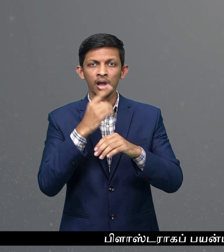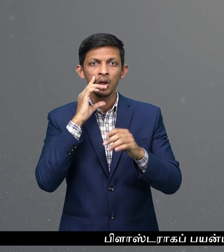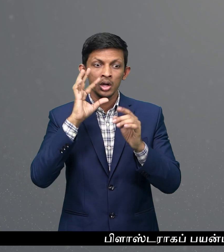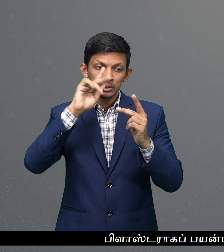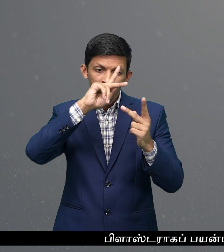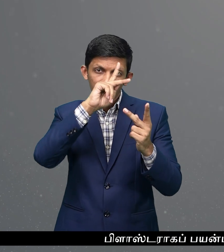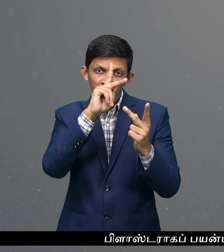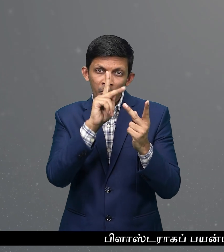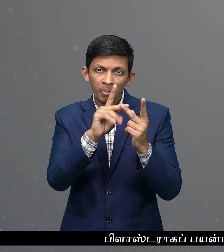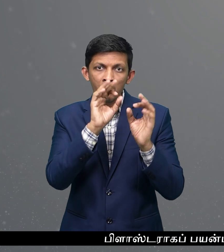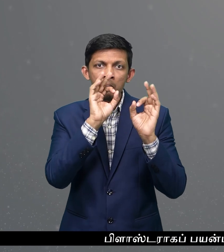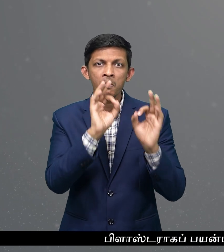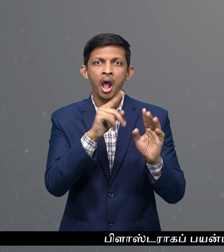பொருள்.